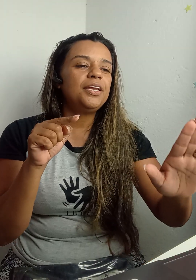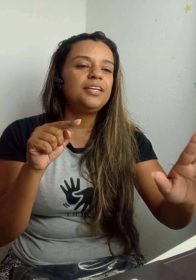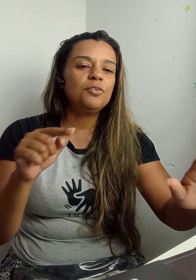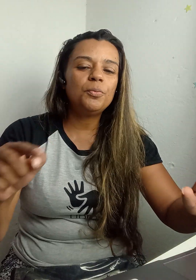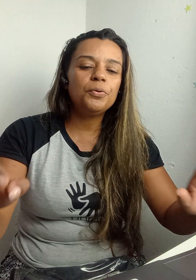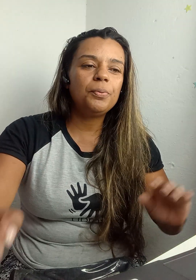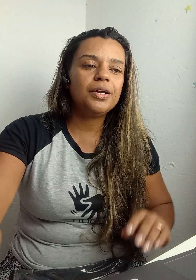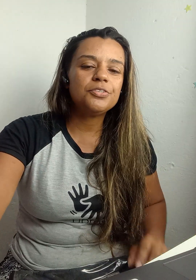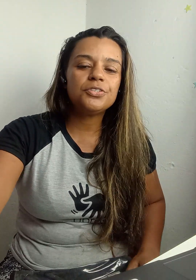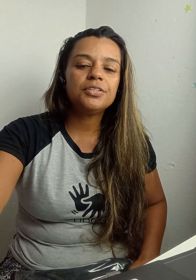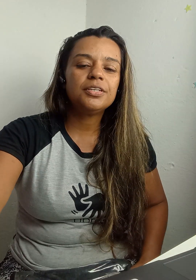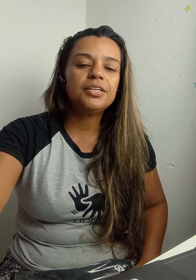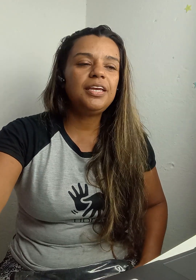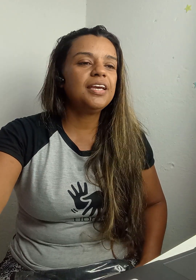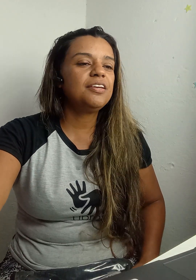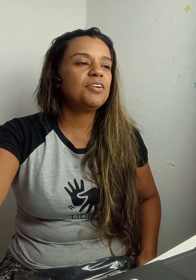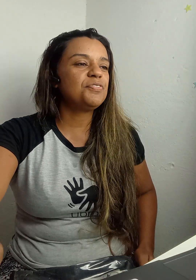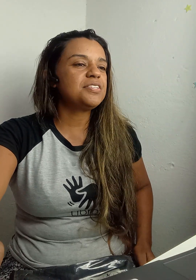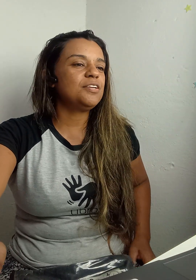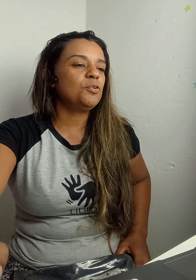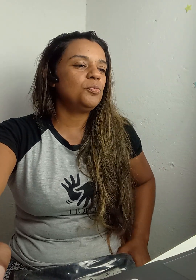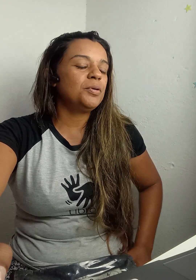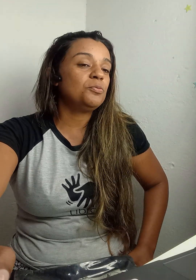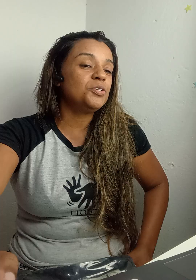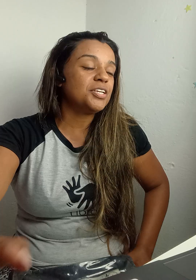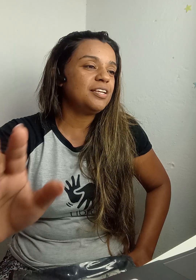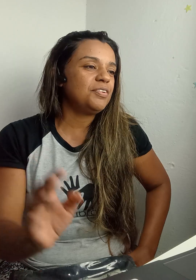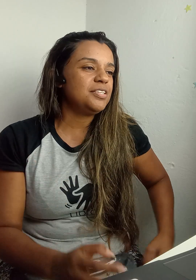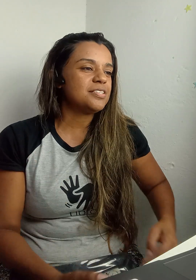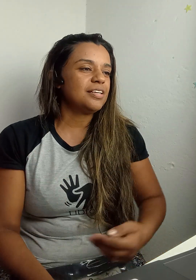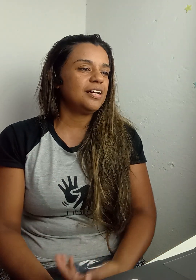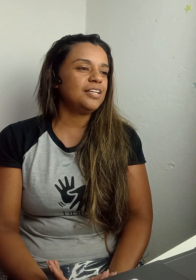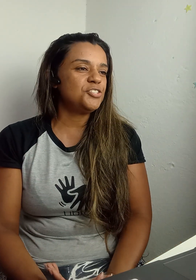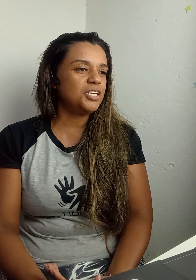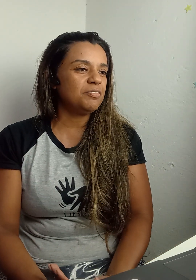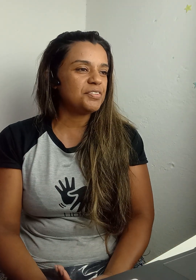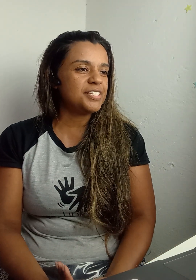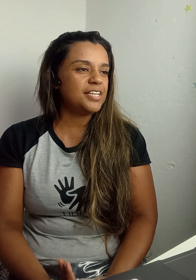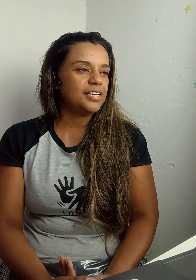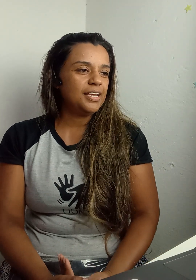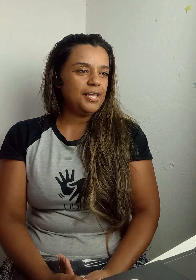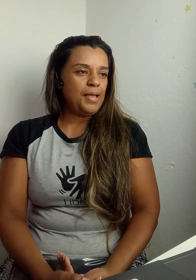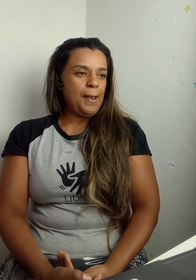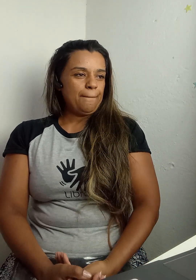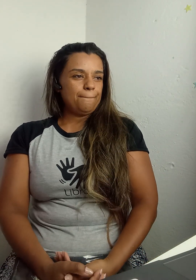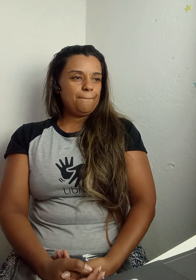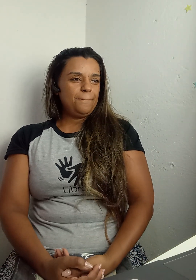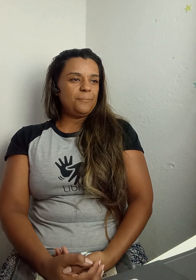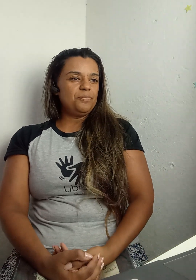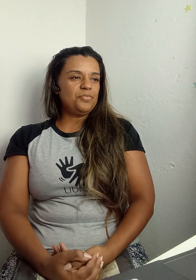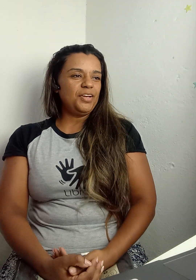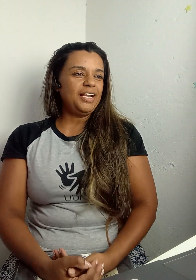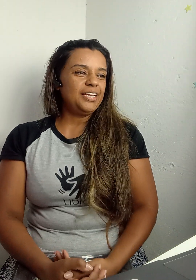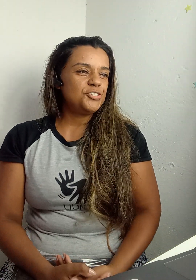Peraí, vamos por parte. Quem é que vai fazer? Vamos uma de cada vez. A Regina vai fazer? Vai lá,